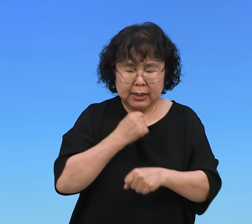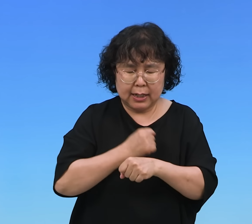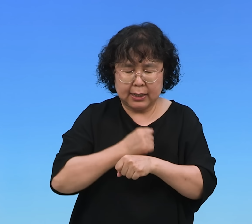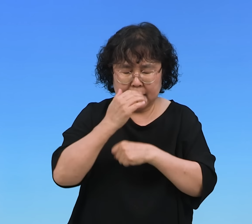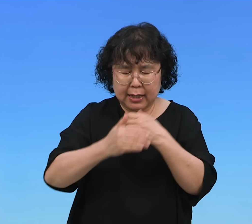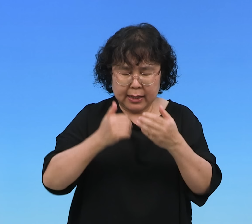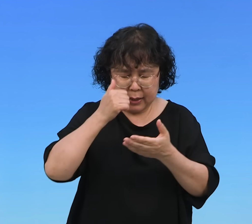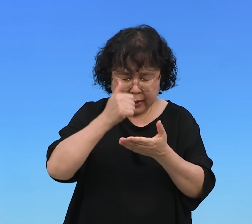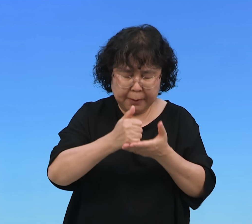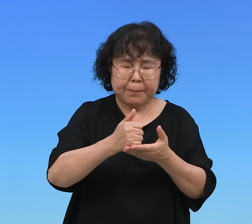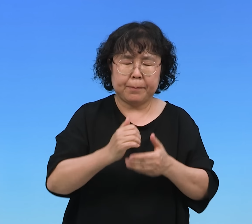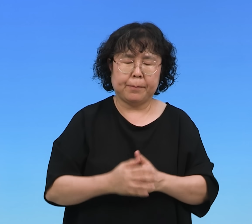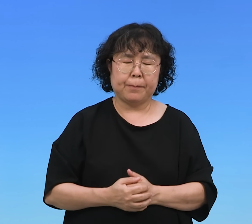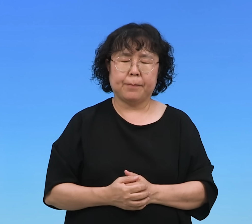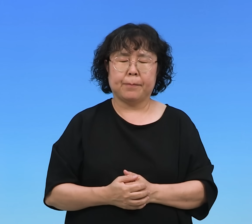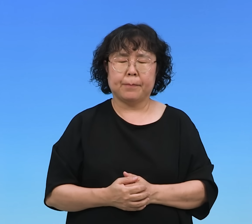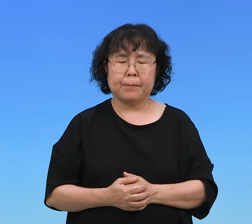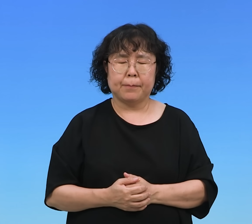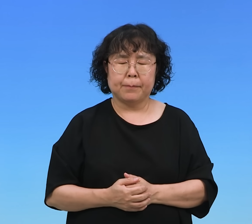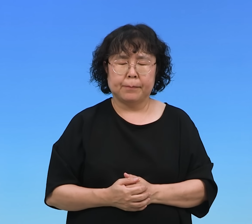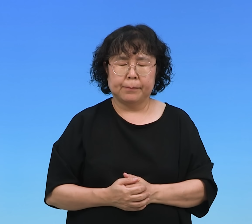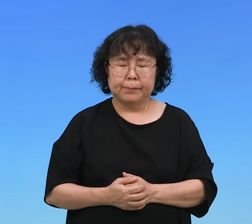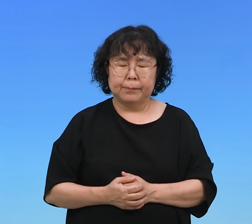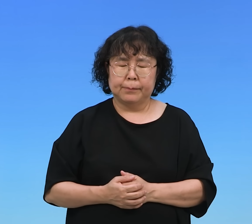신실하신 하나님,